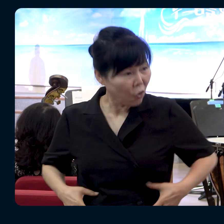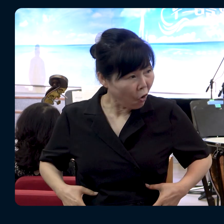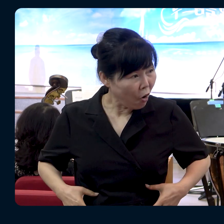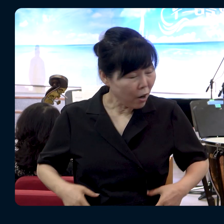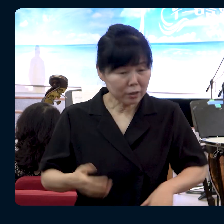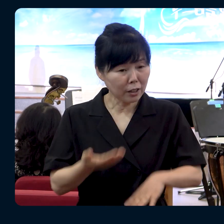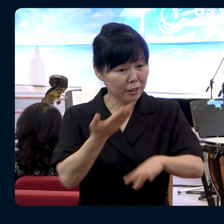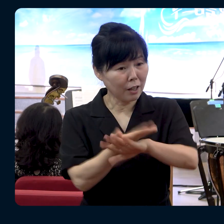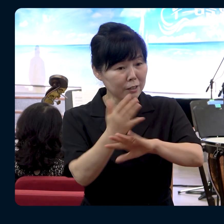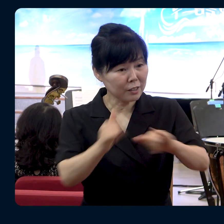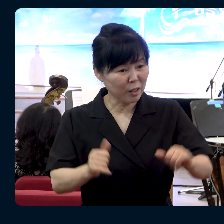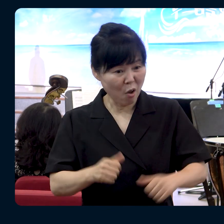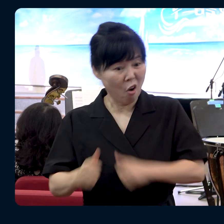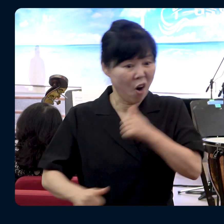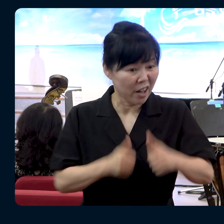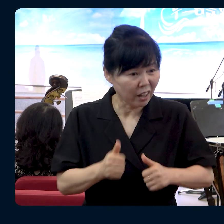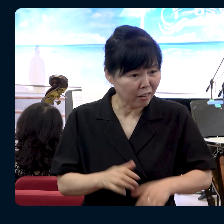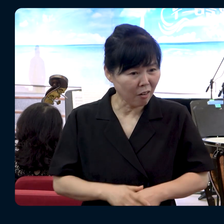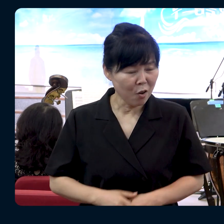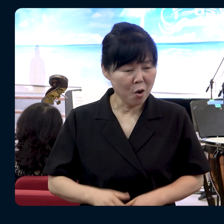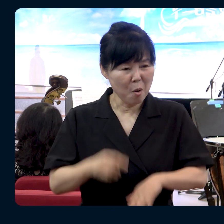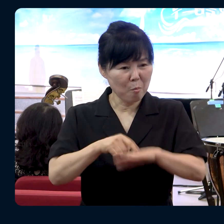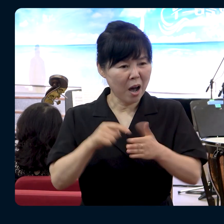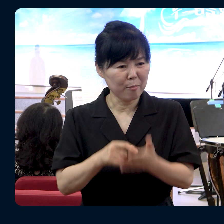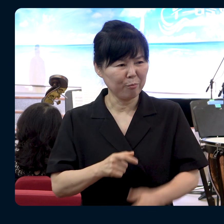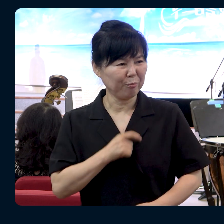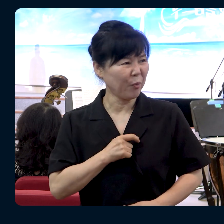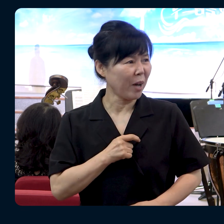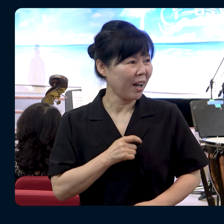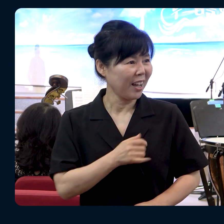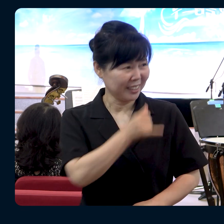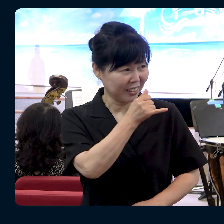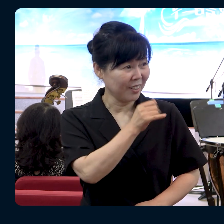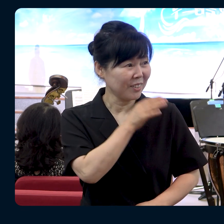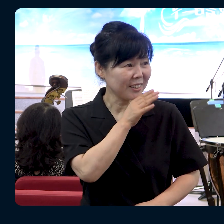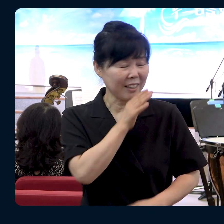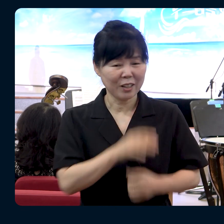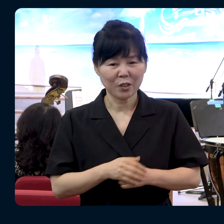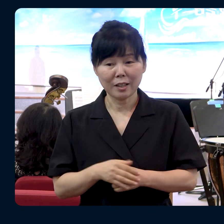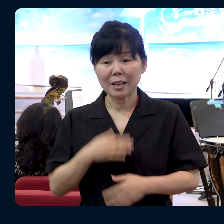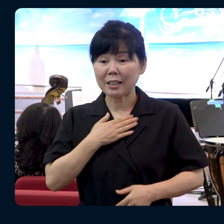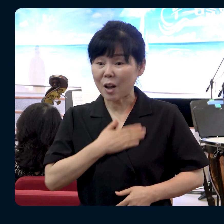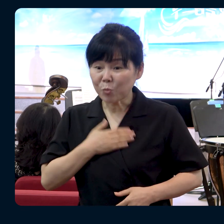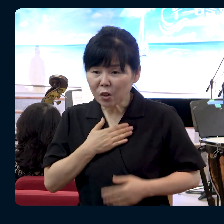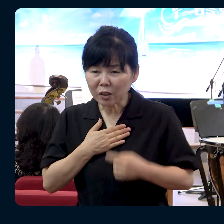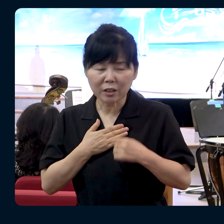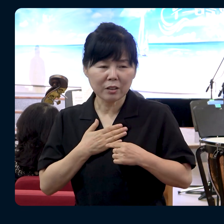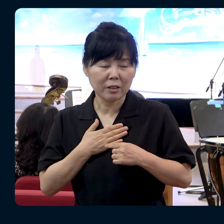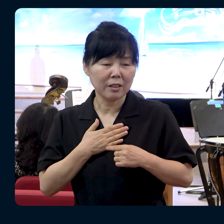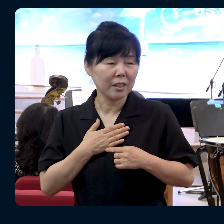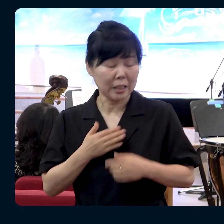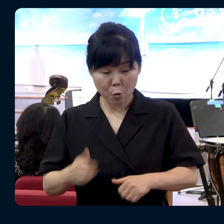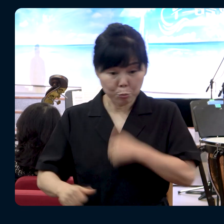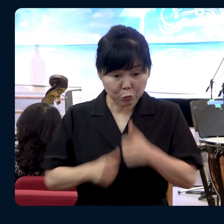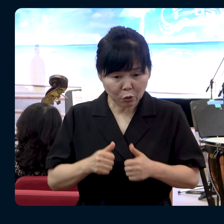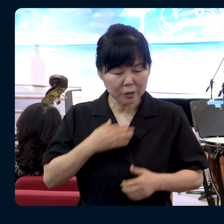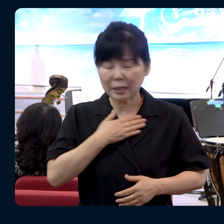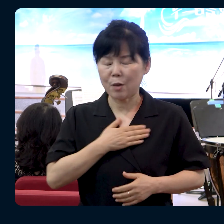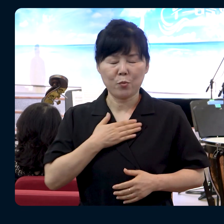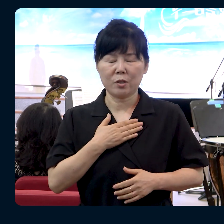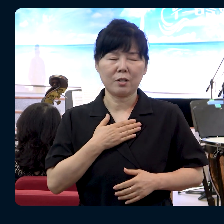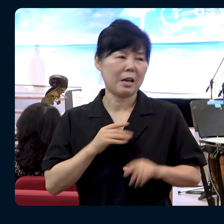그렇게 관대하지 않습니다. 우리의 분노도 우리는 감정이라고 생각하고 그 감정,